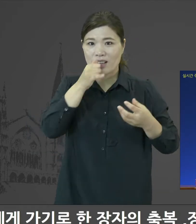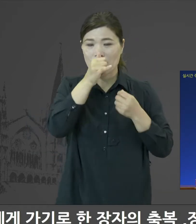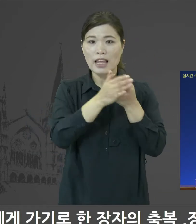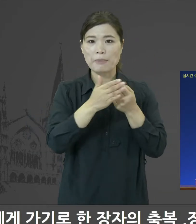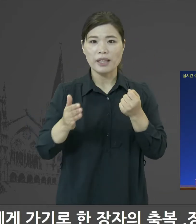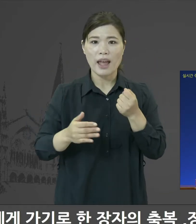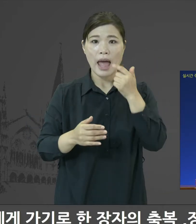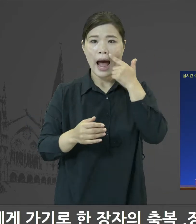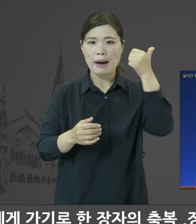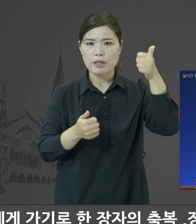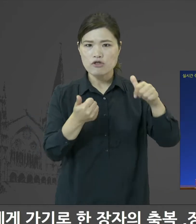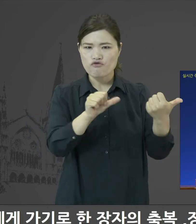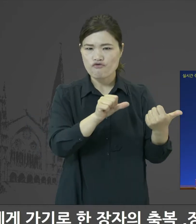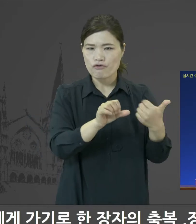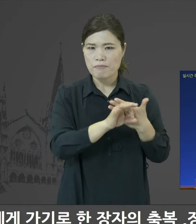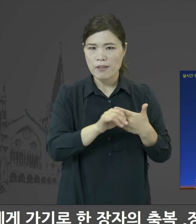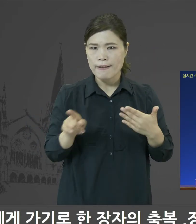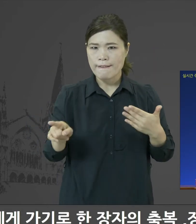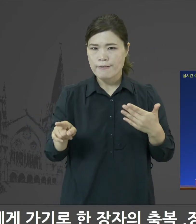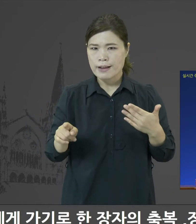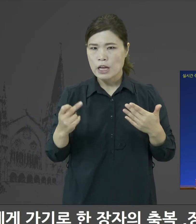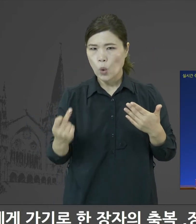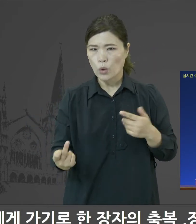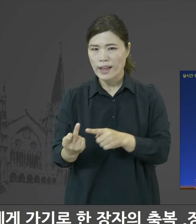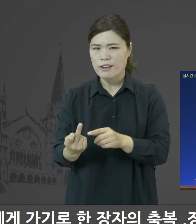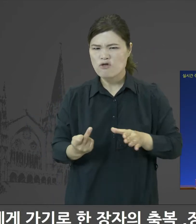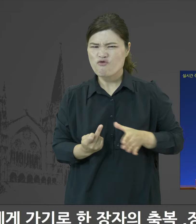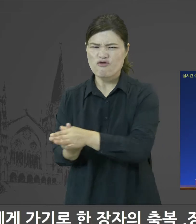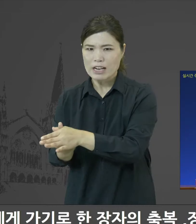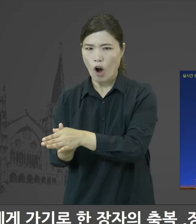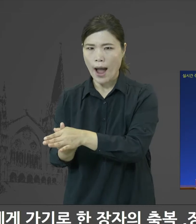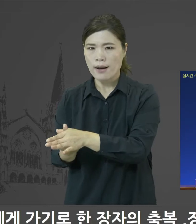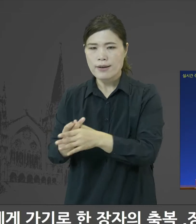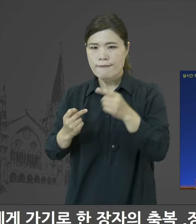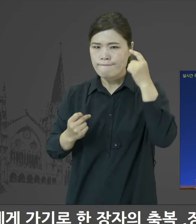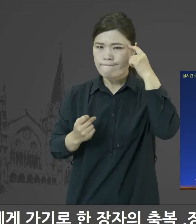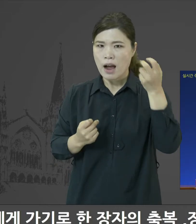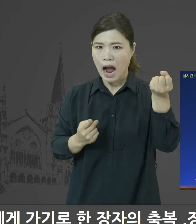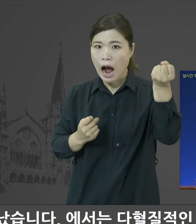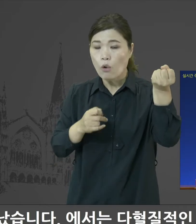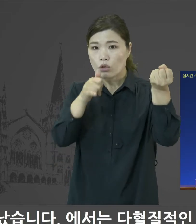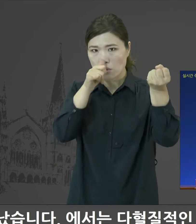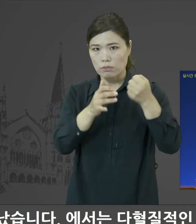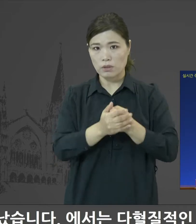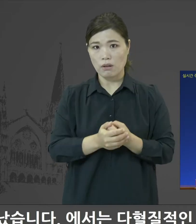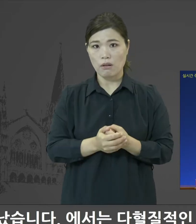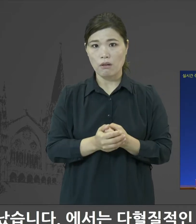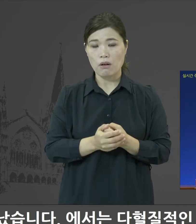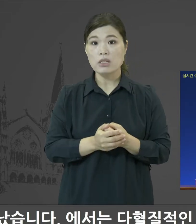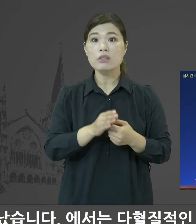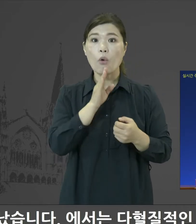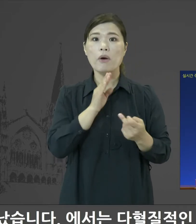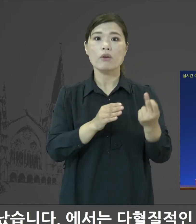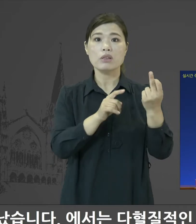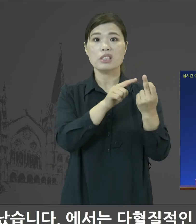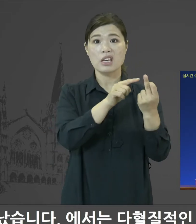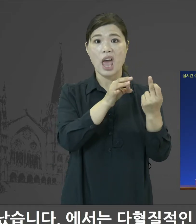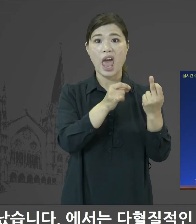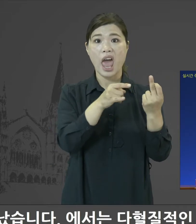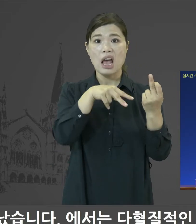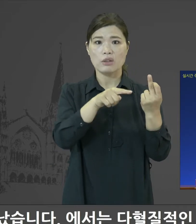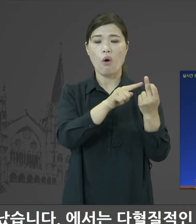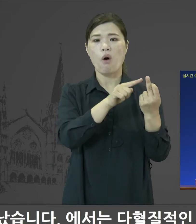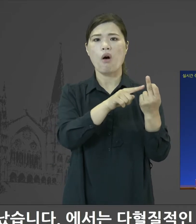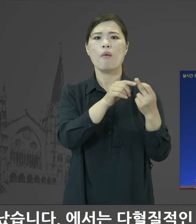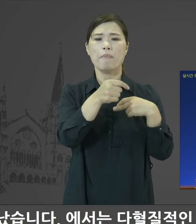아버지가 죽기만 하면 동생을 죽여버리겠다, 야곱을 죽여버리겠다, 이게 사실 실제 그의 마음이었습니다. 얼마나 분노가